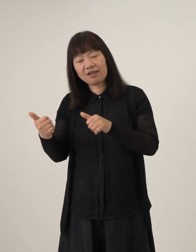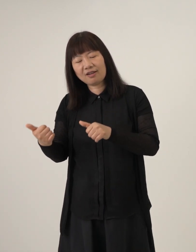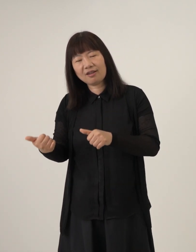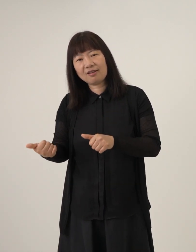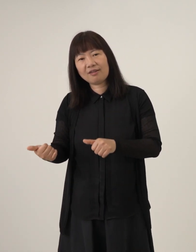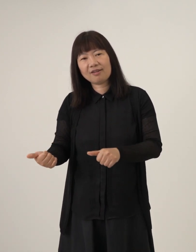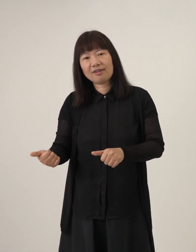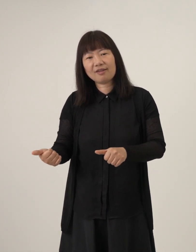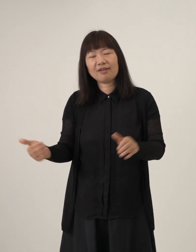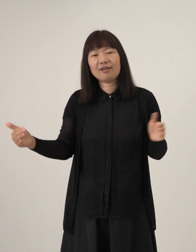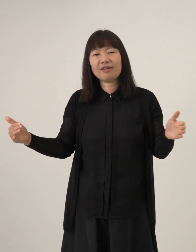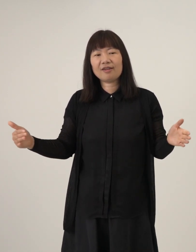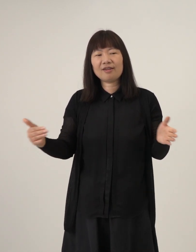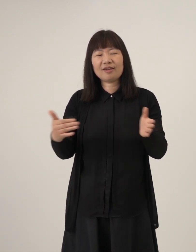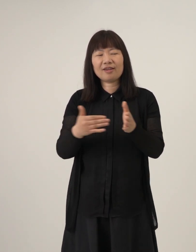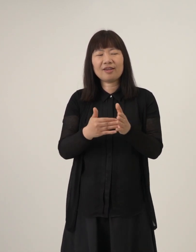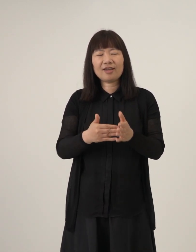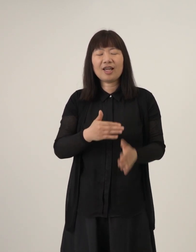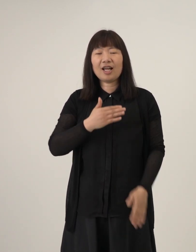지으셨네.